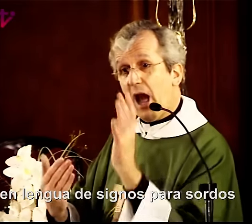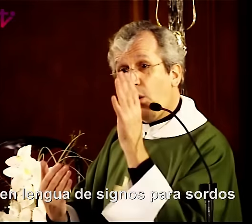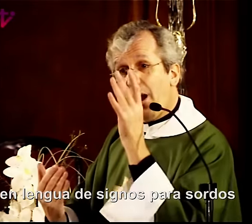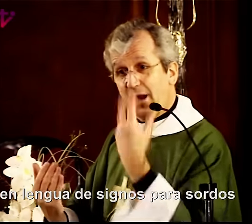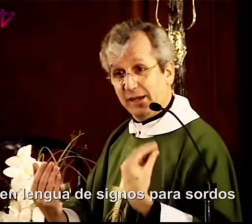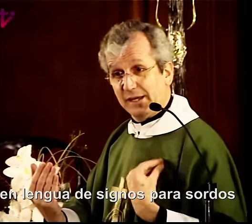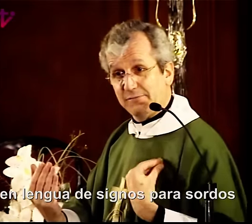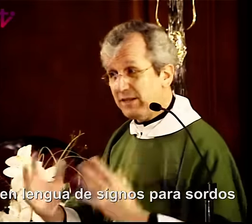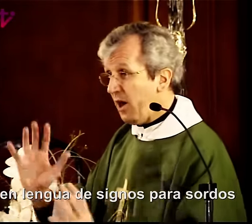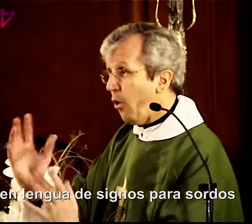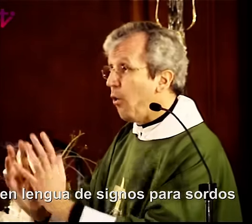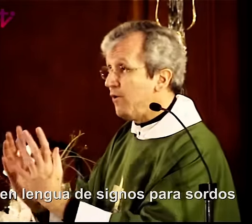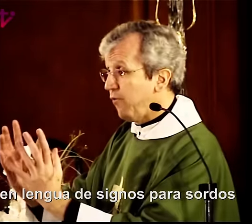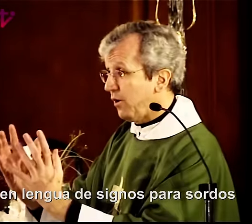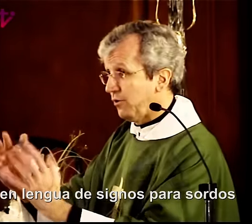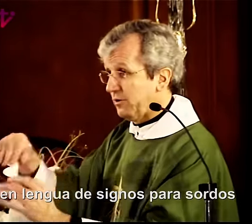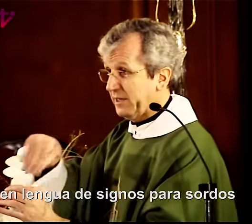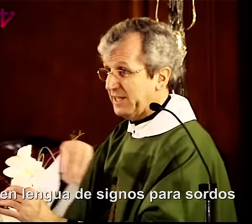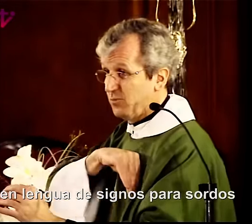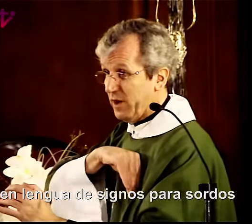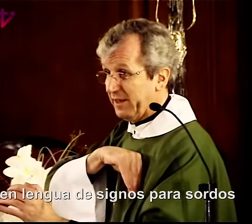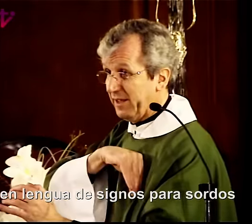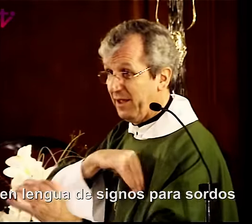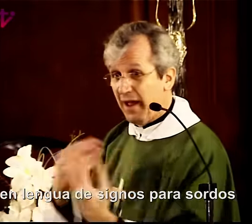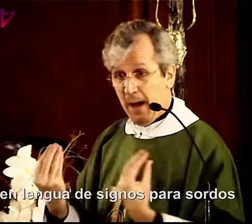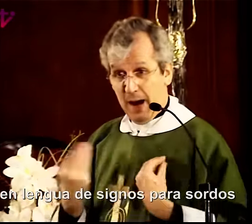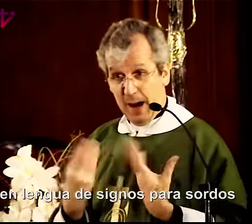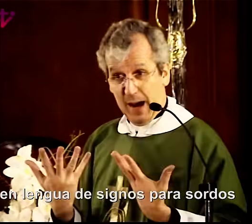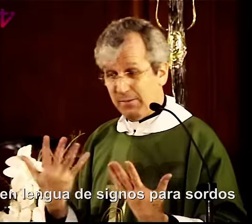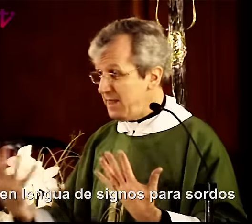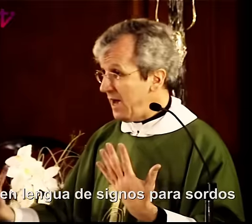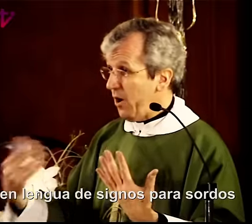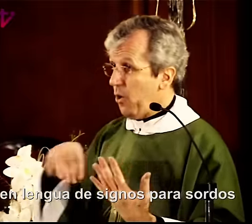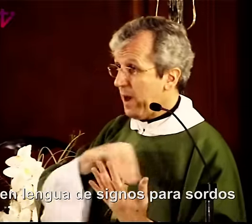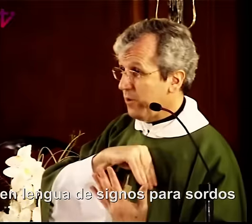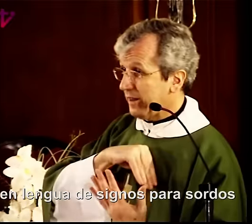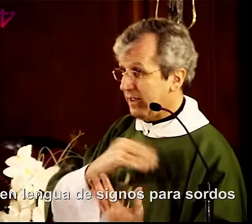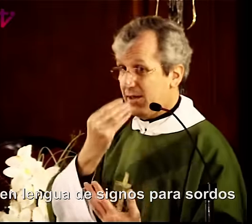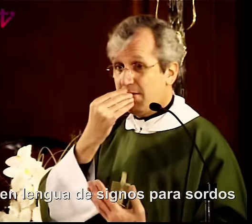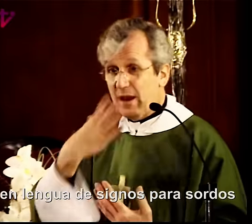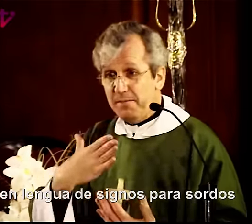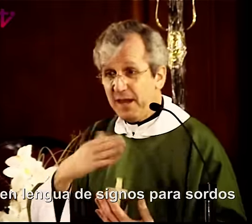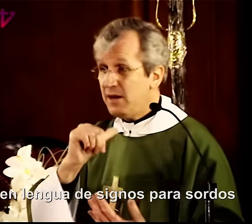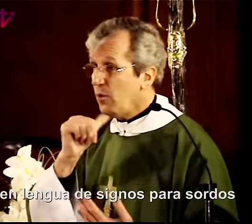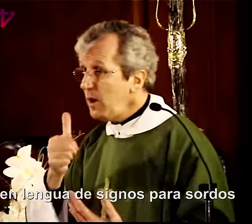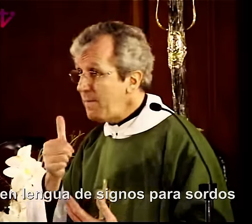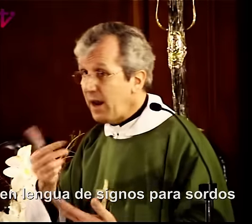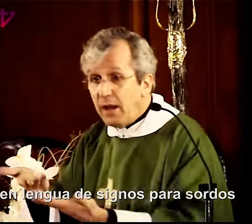agua, que es vida, o el fuego, que es muerte. La vida o la muerte, el bien o el mal.